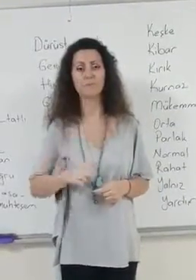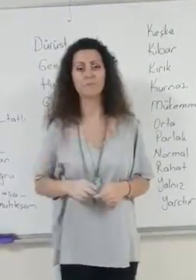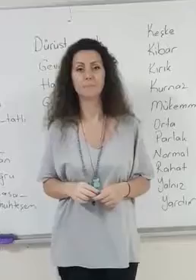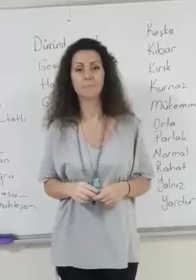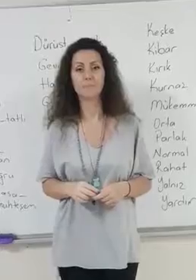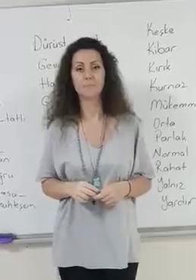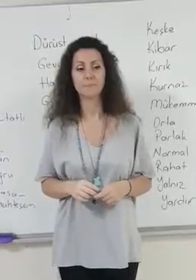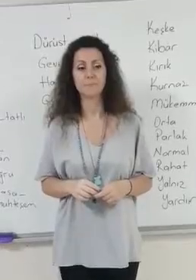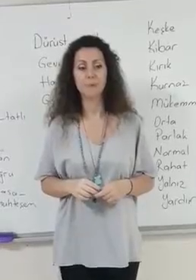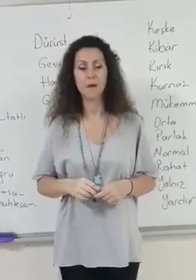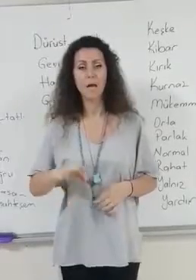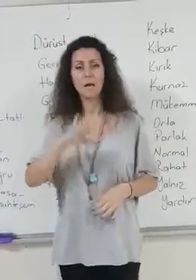kar, fayda,